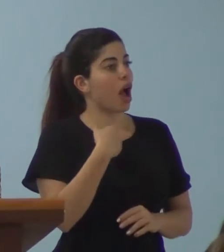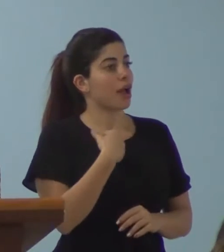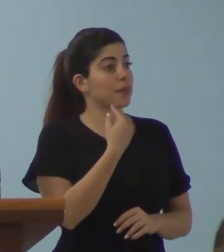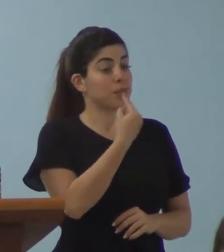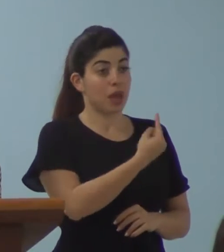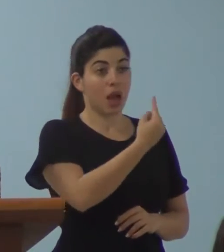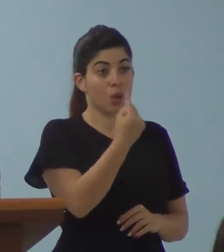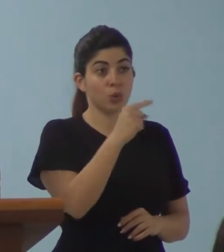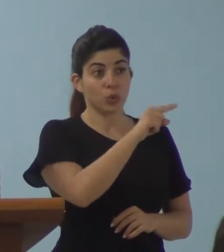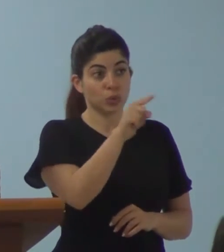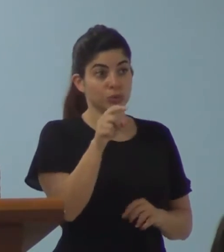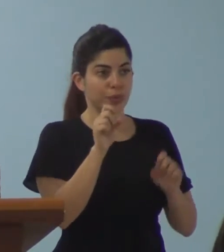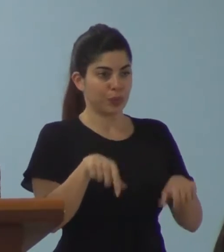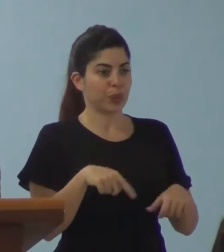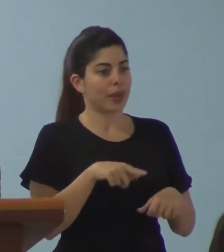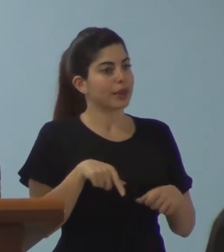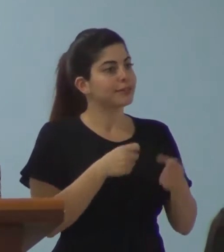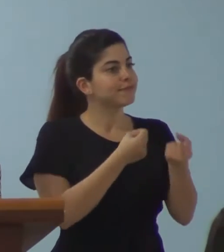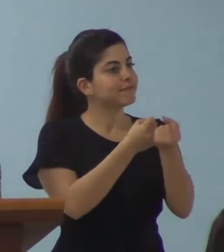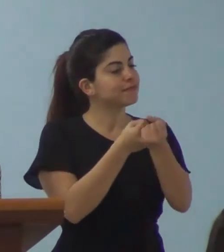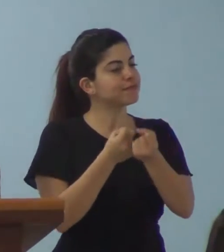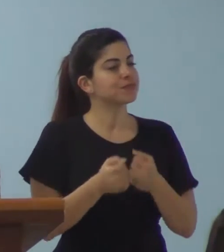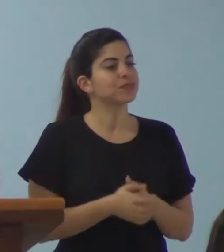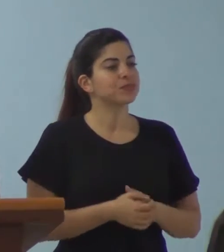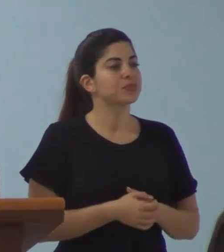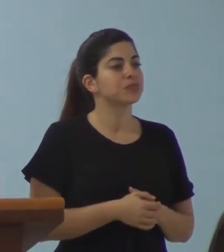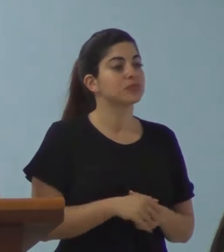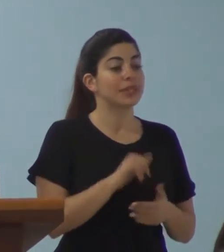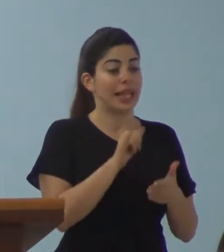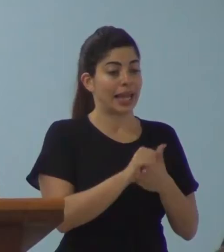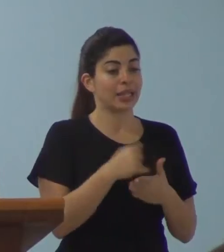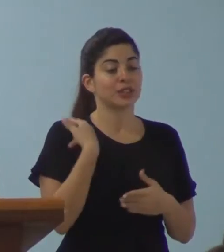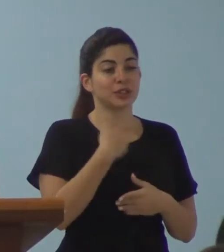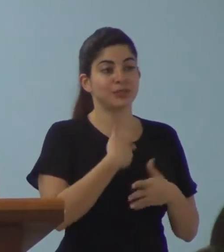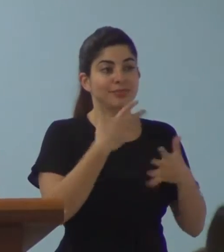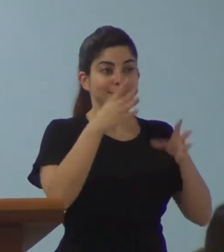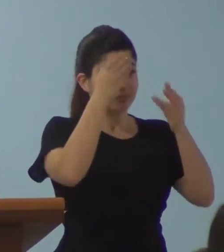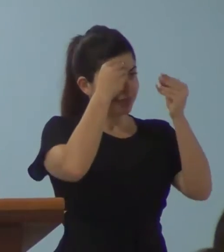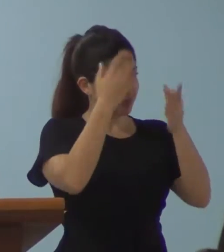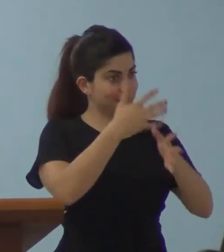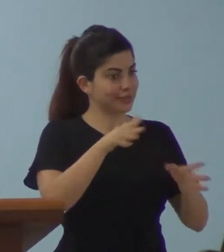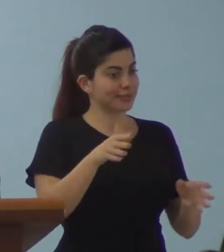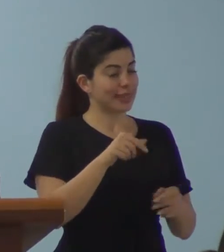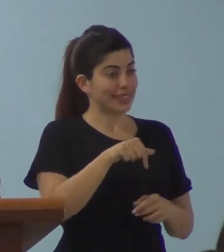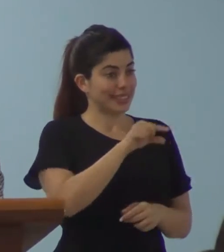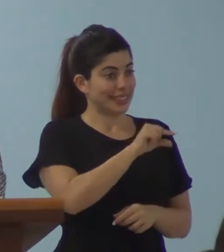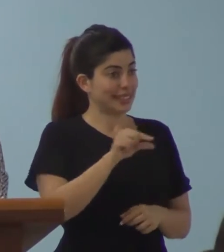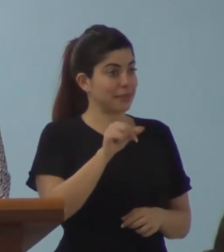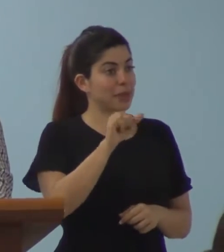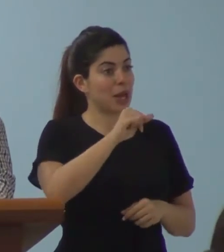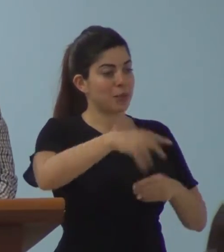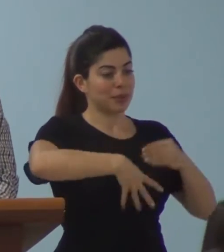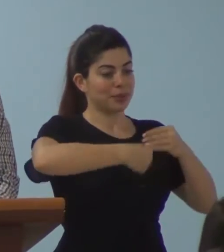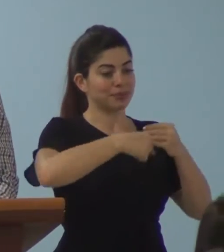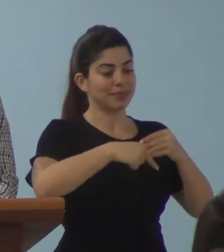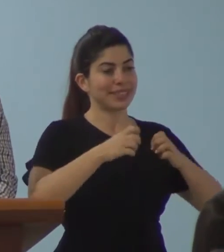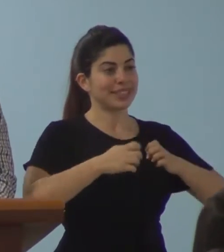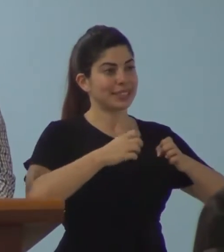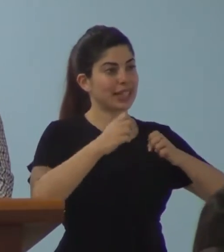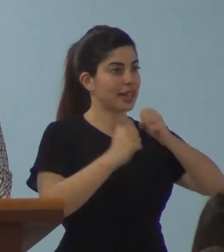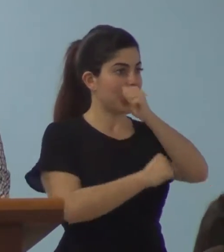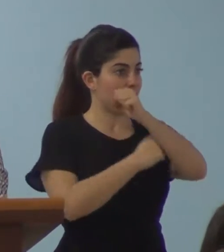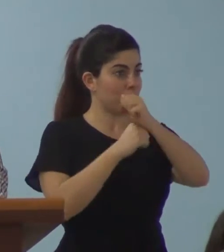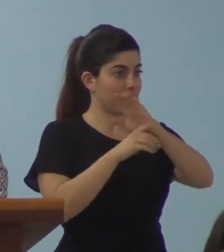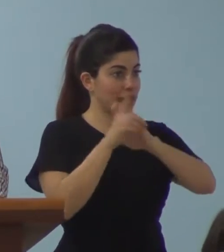una y cada uno de ustedes. Esto es lo que hemos anunciado esta semana como uno de los componentes de la estrategia Puente al